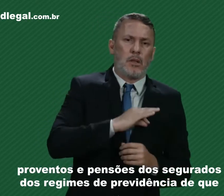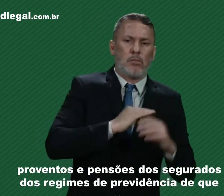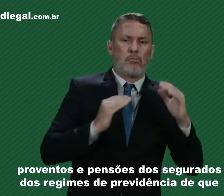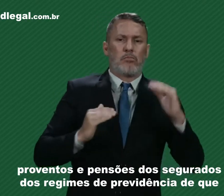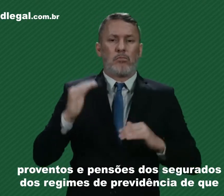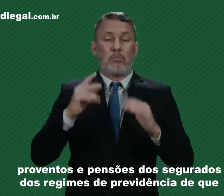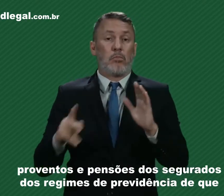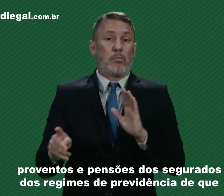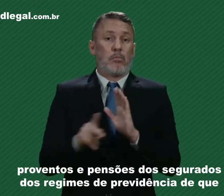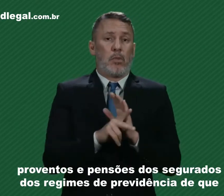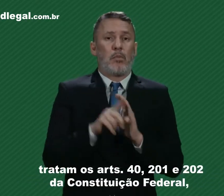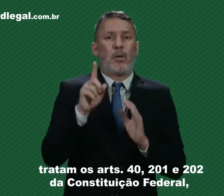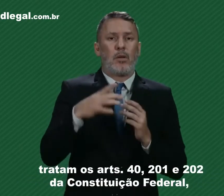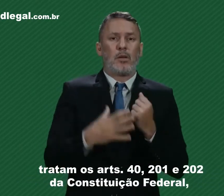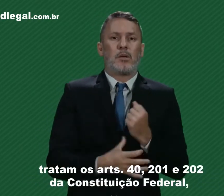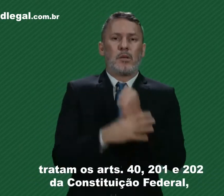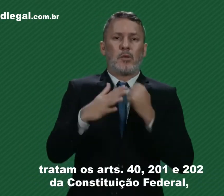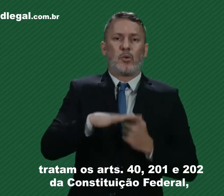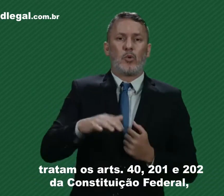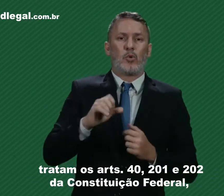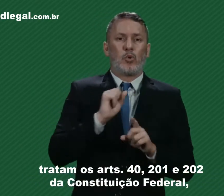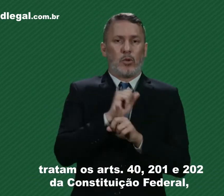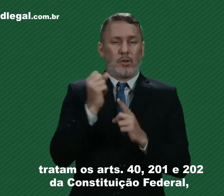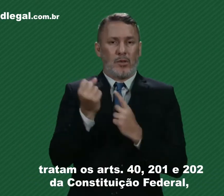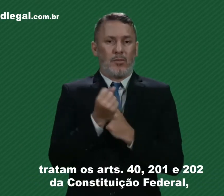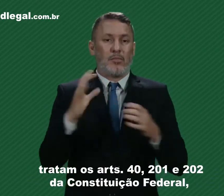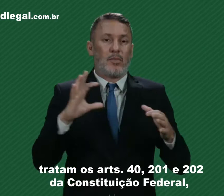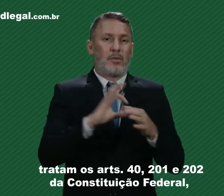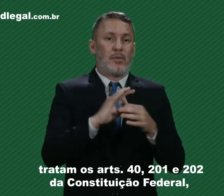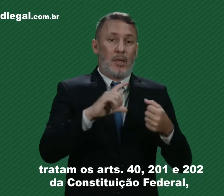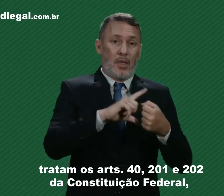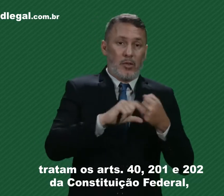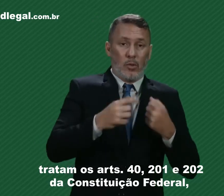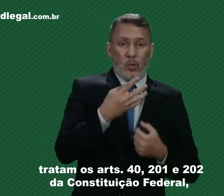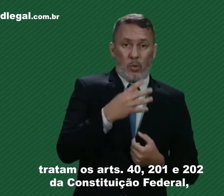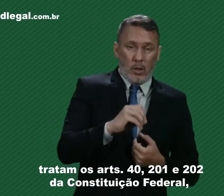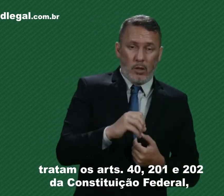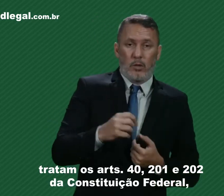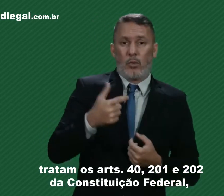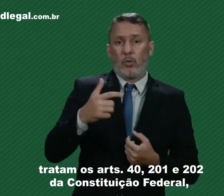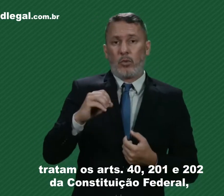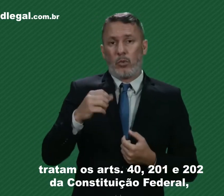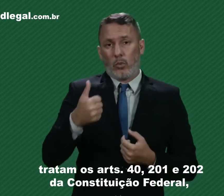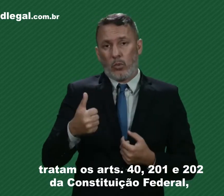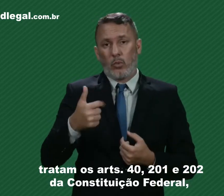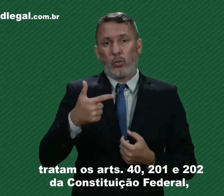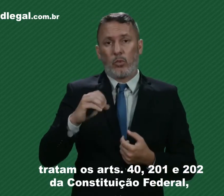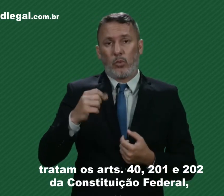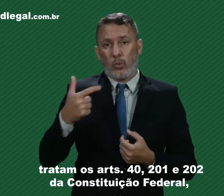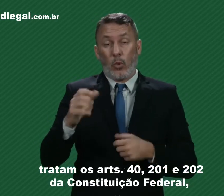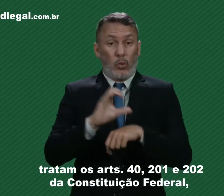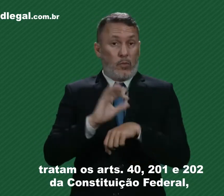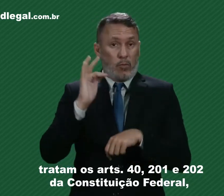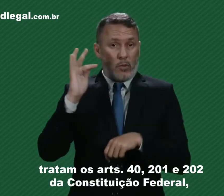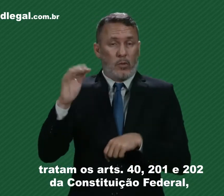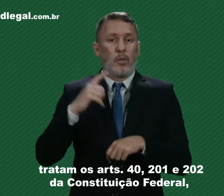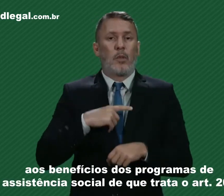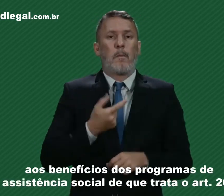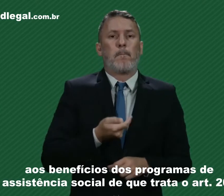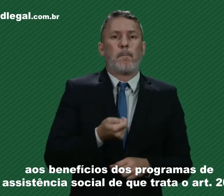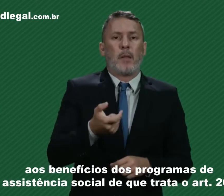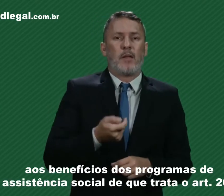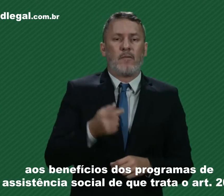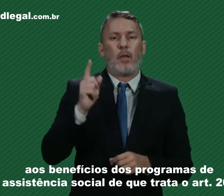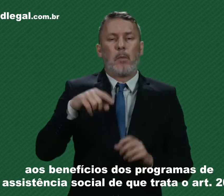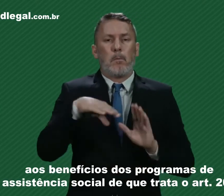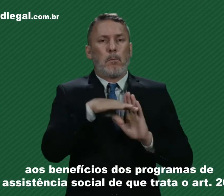dos regimes de previdência de que tratam os artigos 40, 201 e 202 da Constituição Federal,